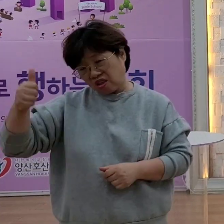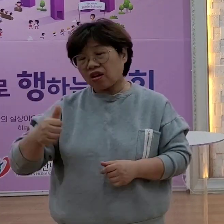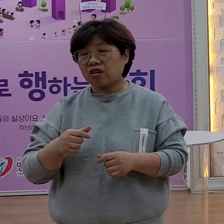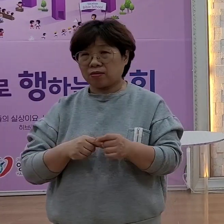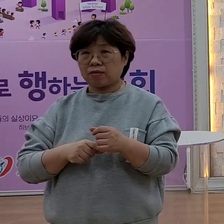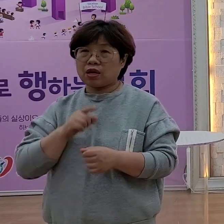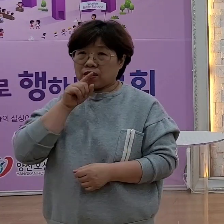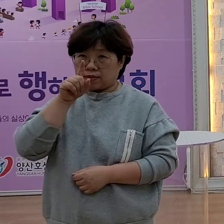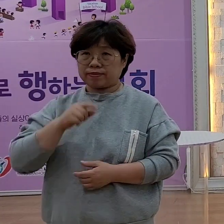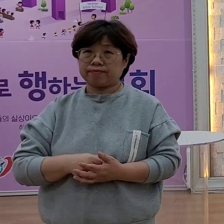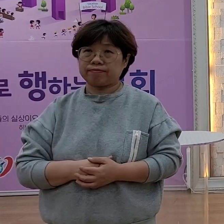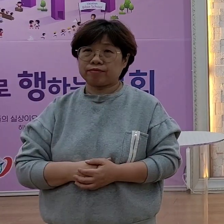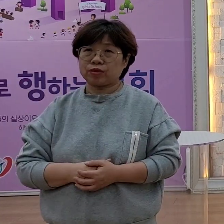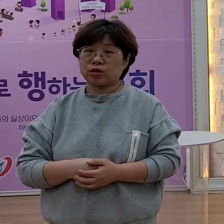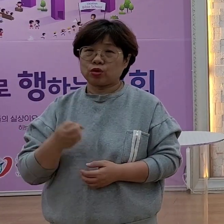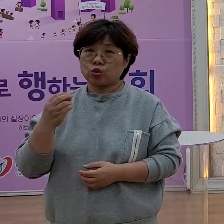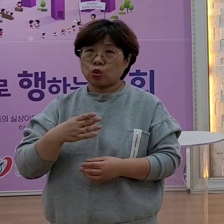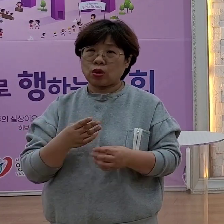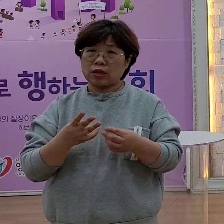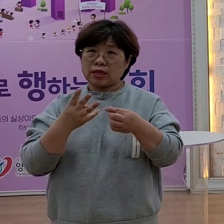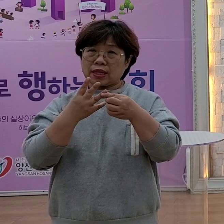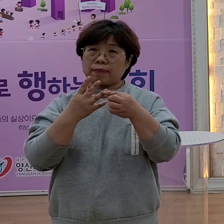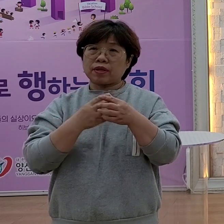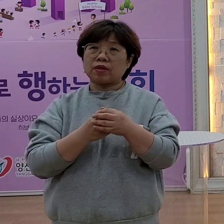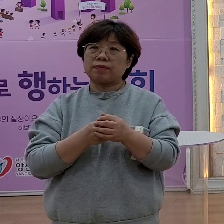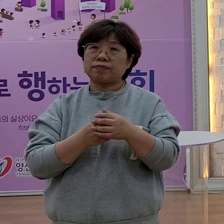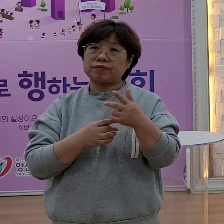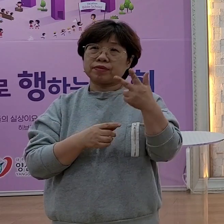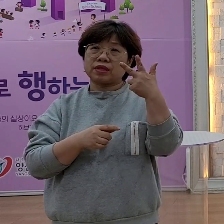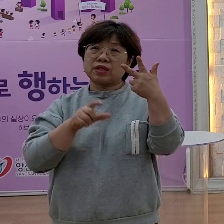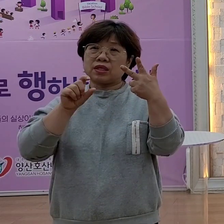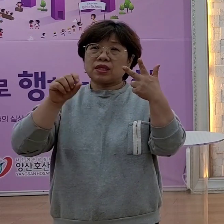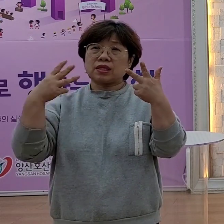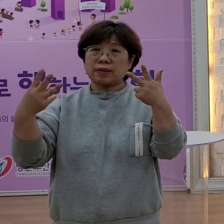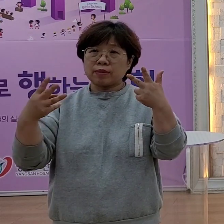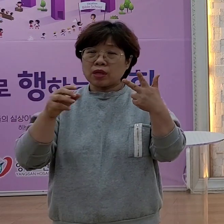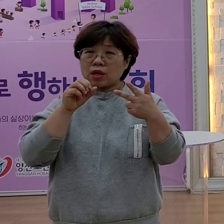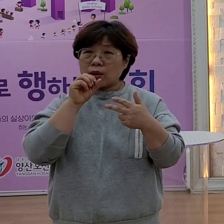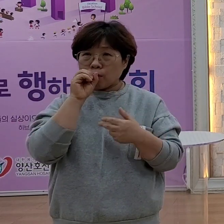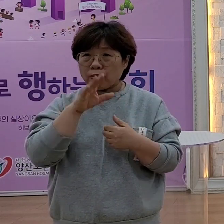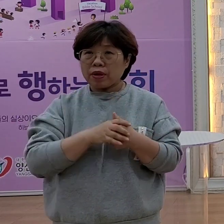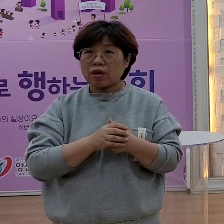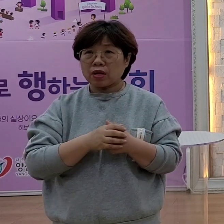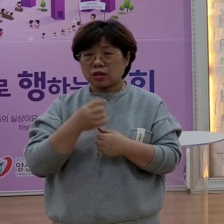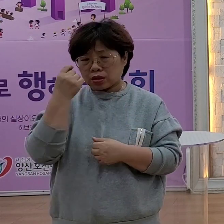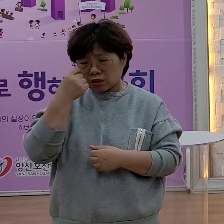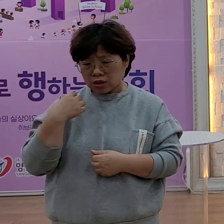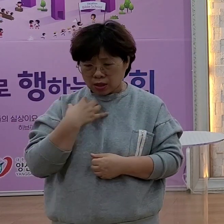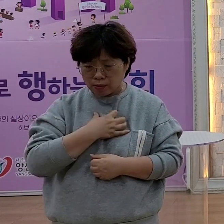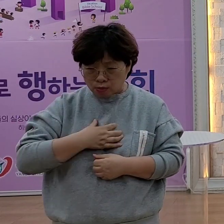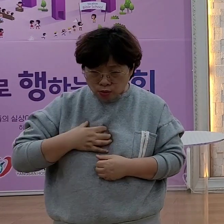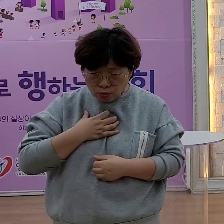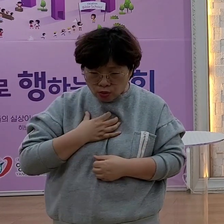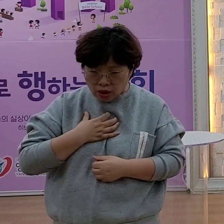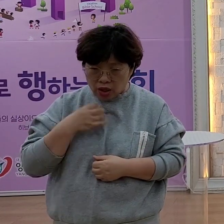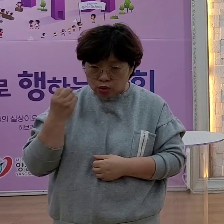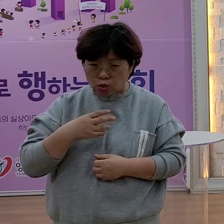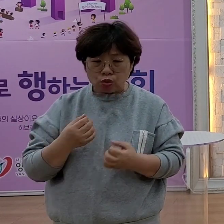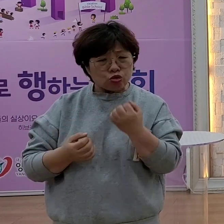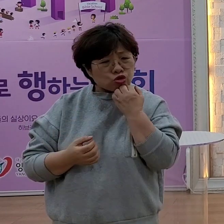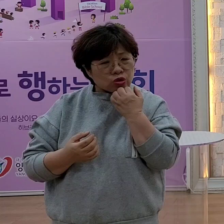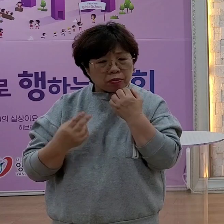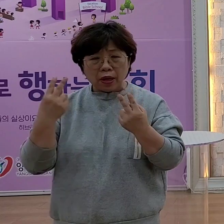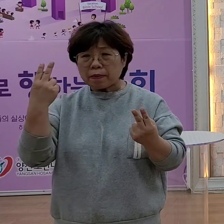그리고 3절에 보면 슬픔과 웃음에 대한 이 이야기도 초상집의